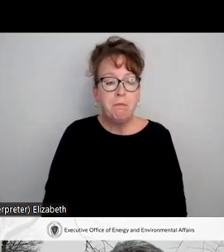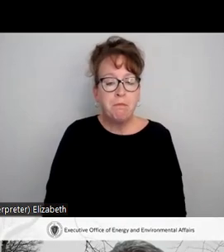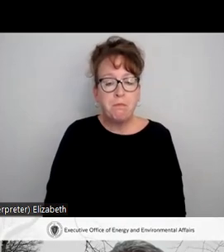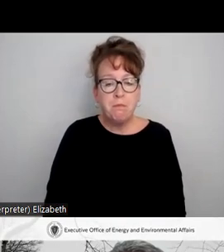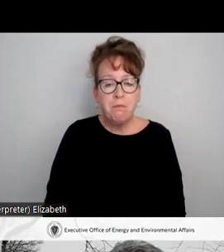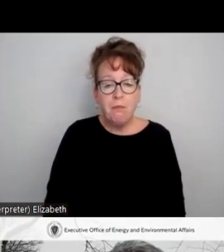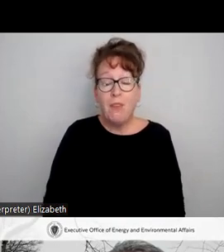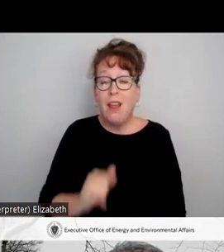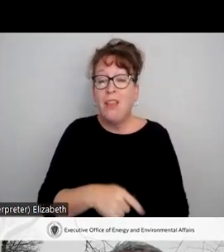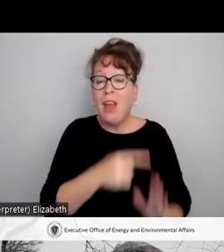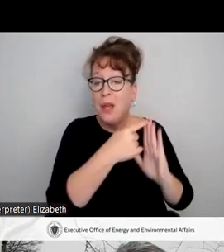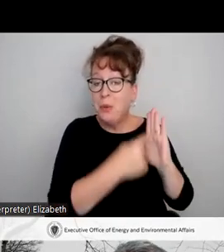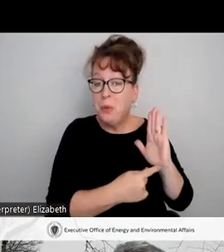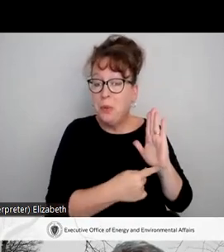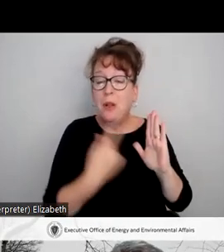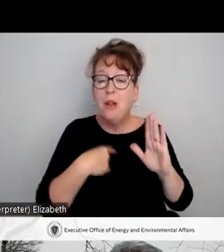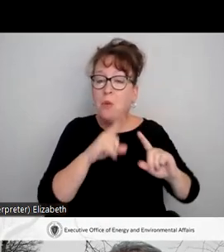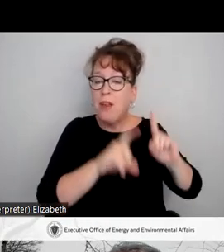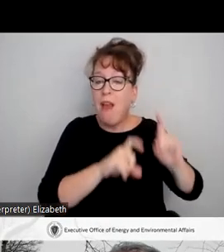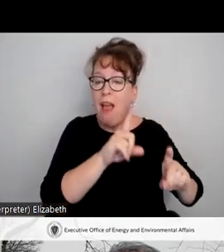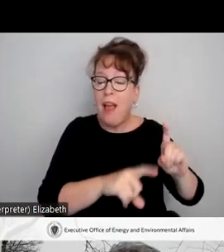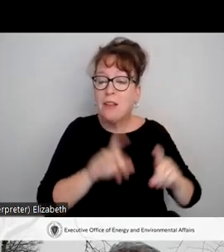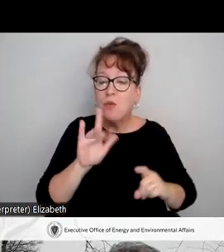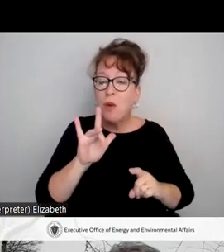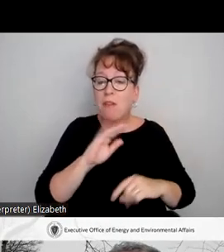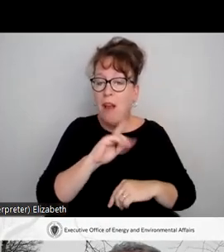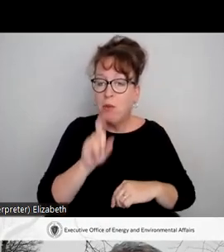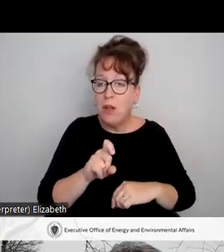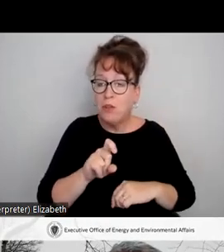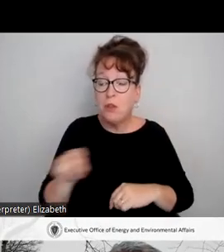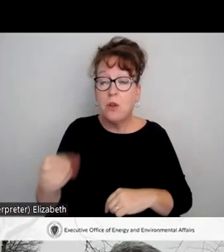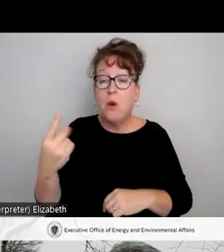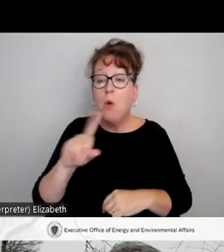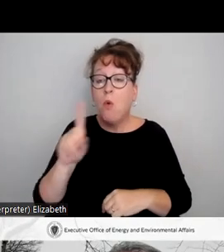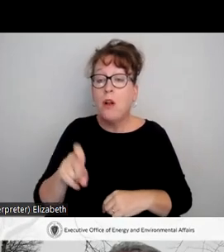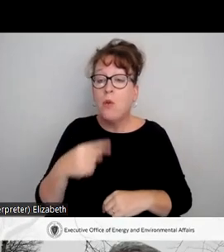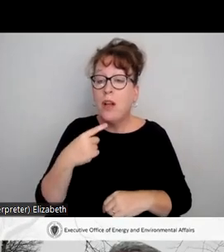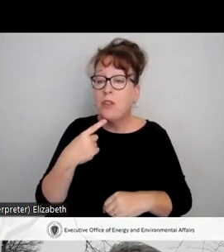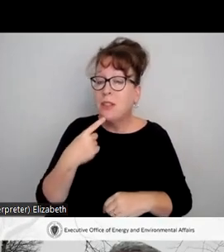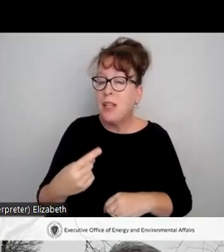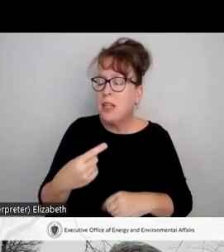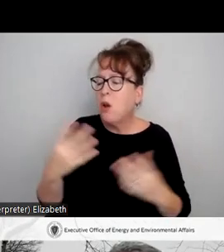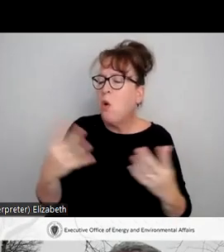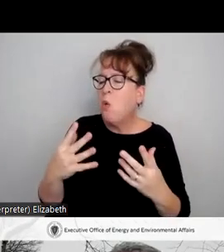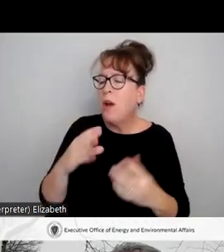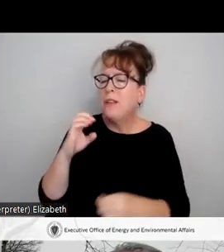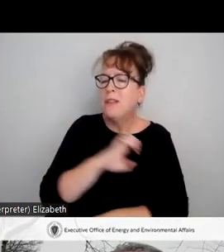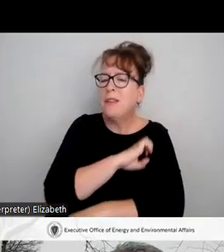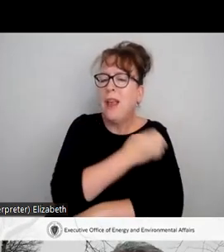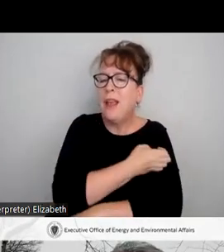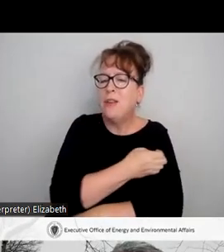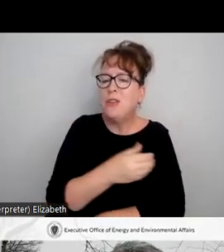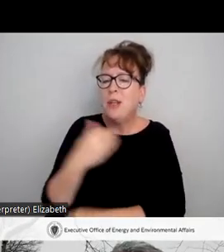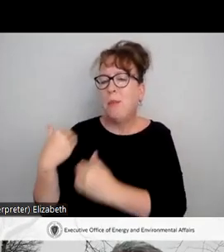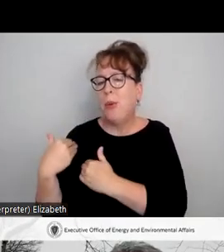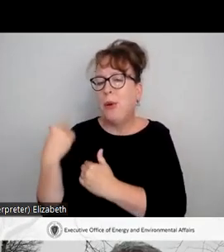eh Nosotros hemos preguntado alrededor de 25 preguntas una de ellas es esa de